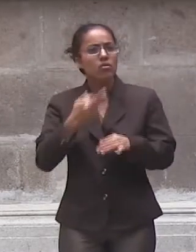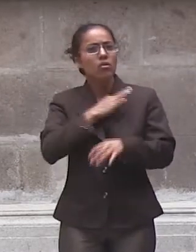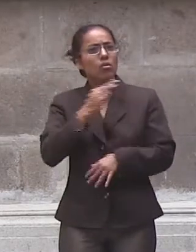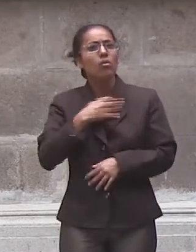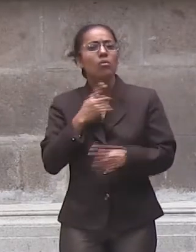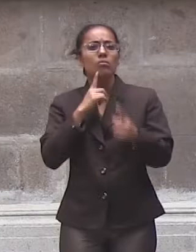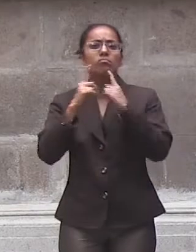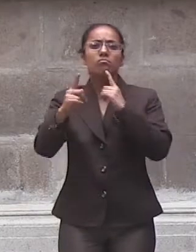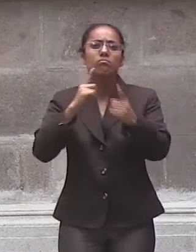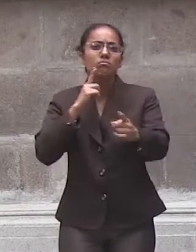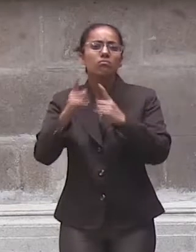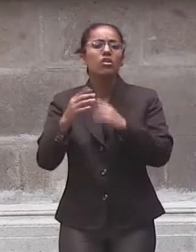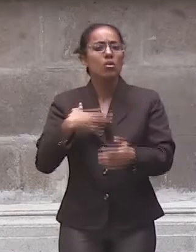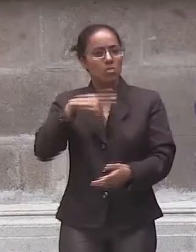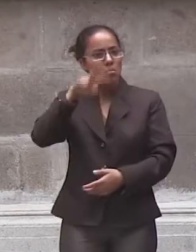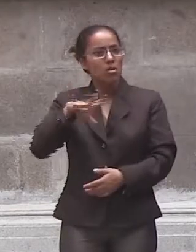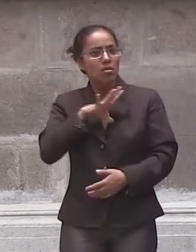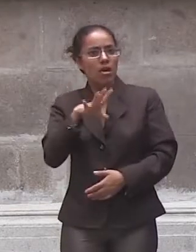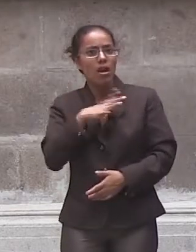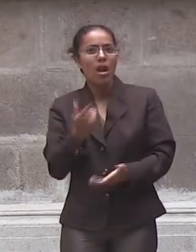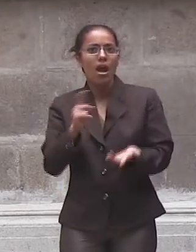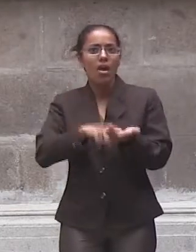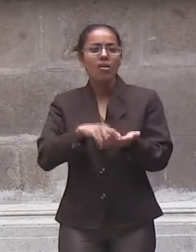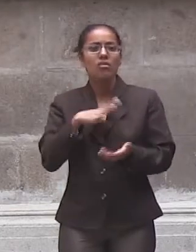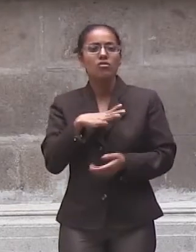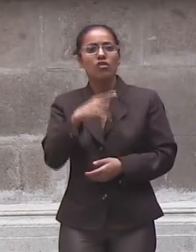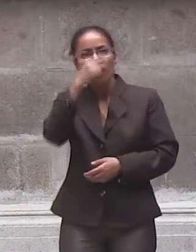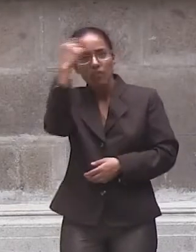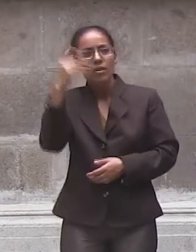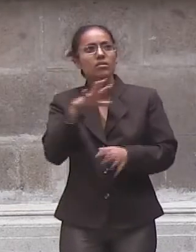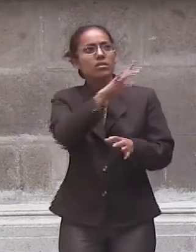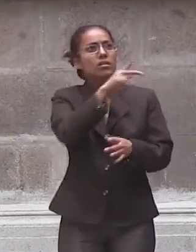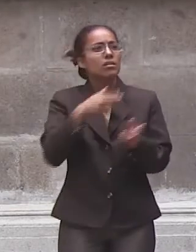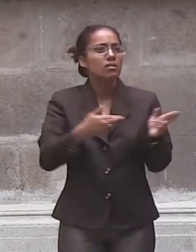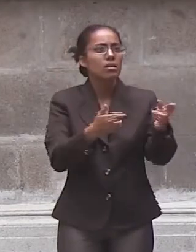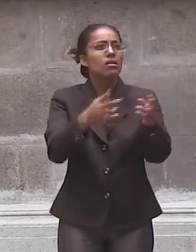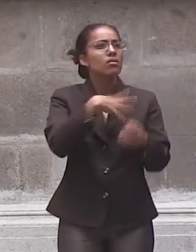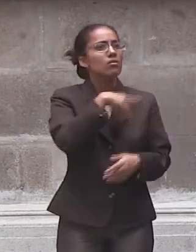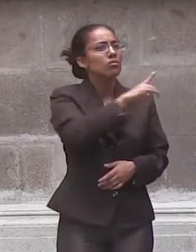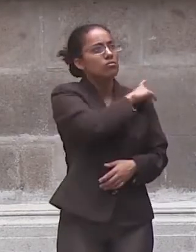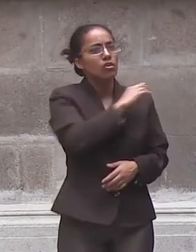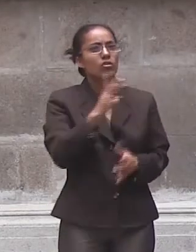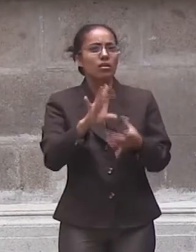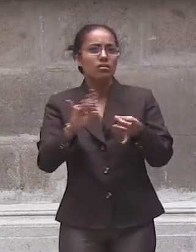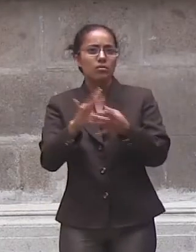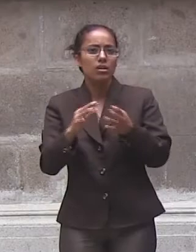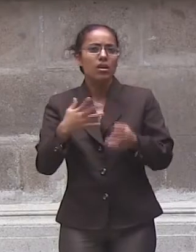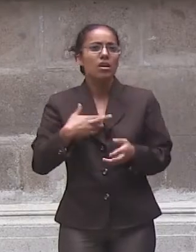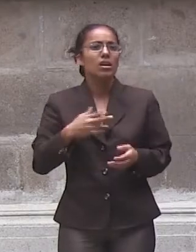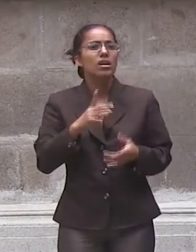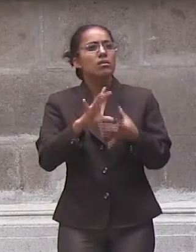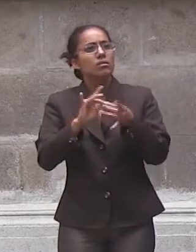transmitido en tiempo real sobre su propio recorrido alrededor de la muestra